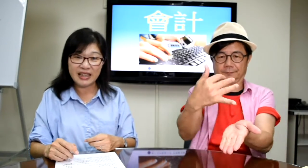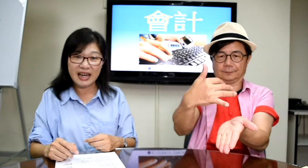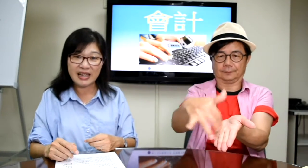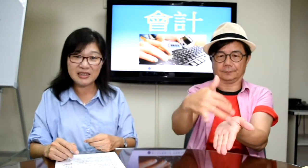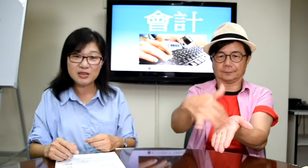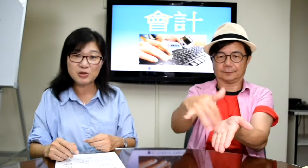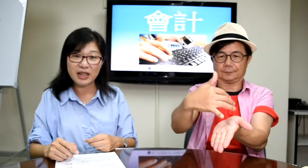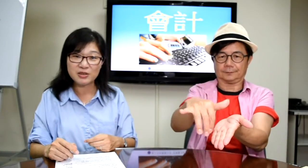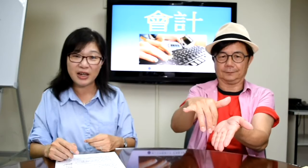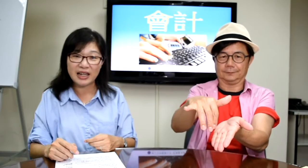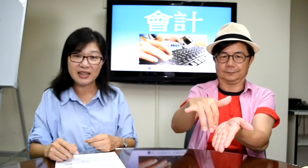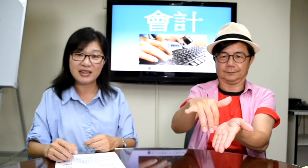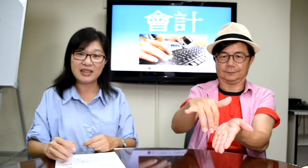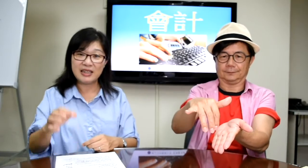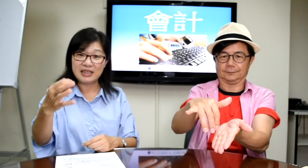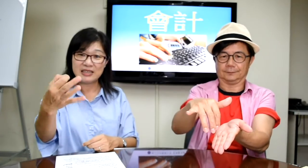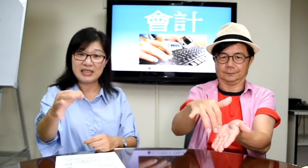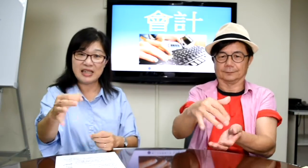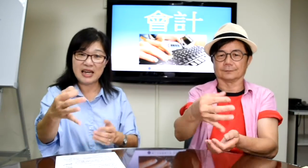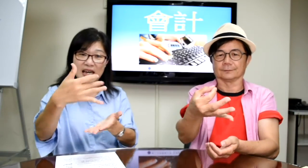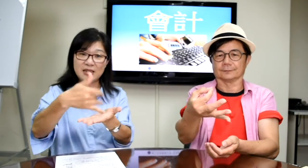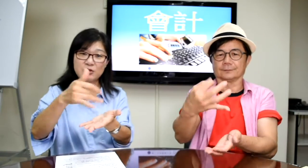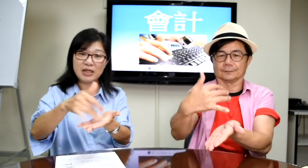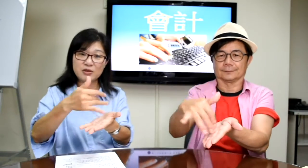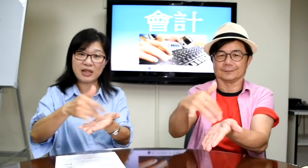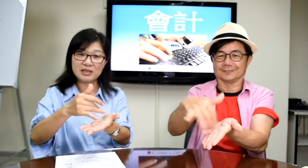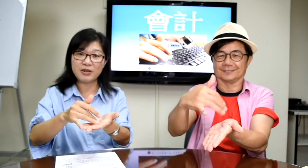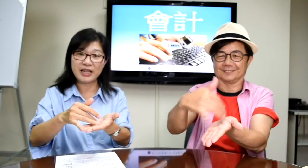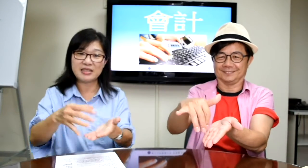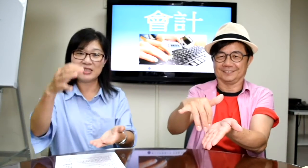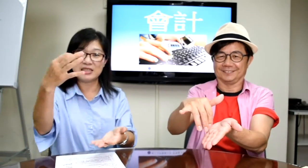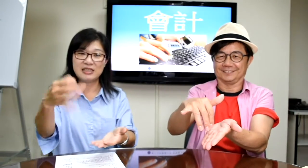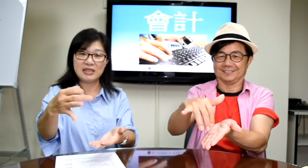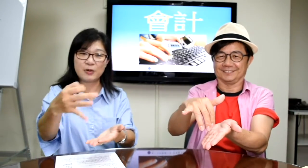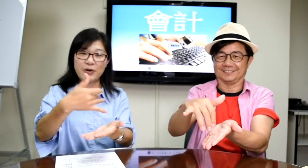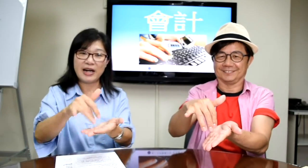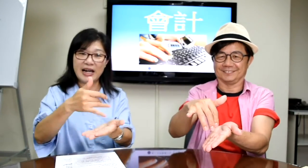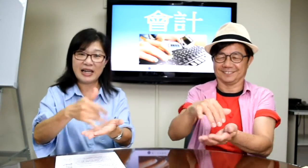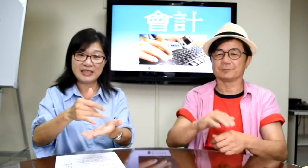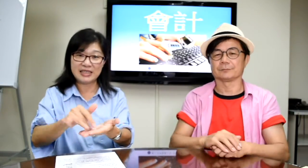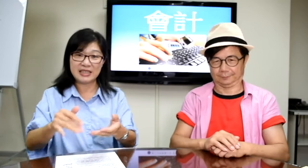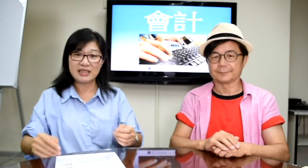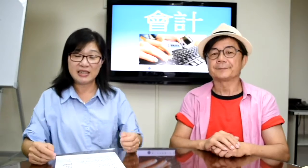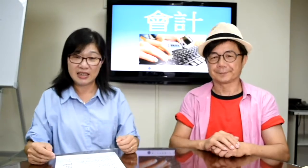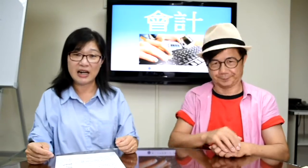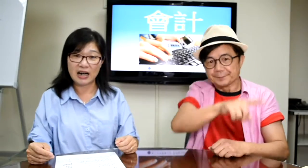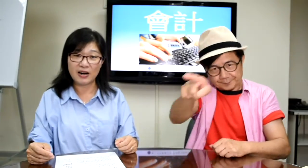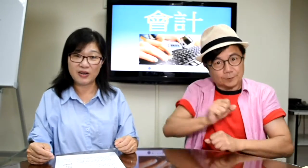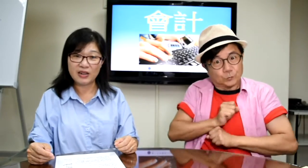钱算一算。钱算一算是会计，会计，好，你